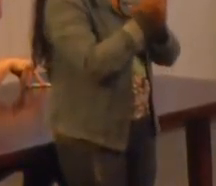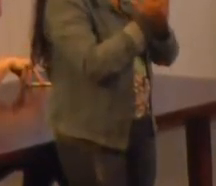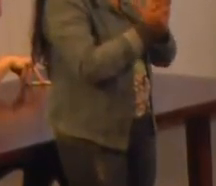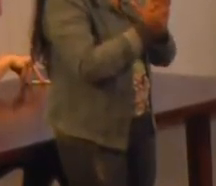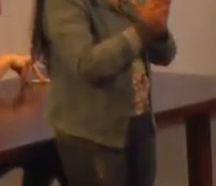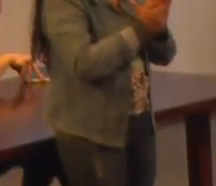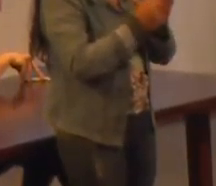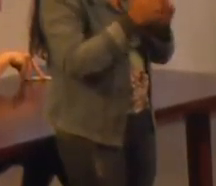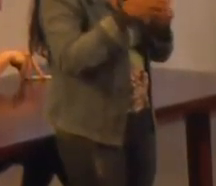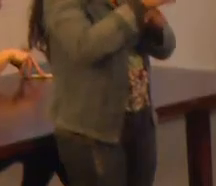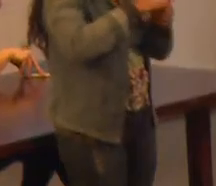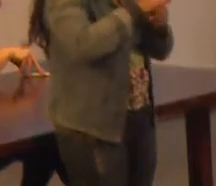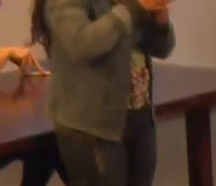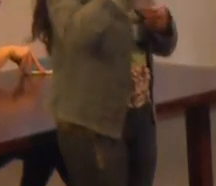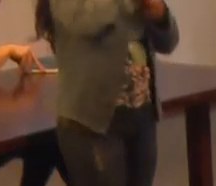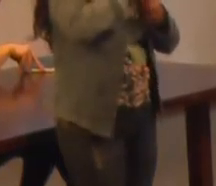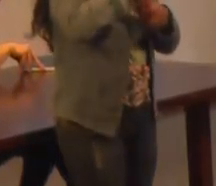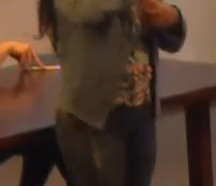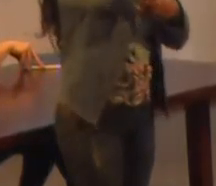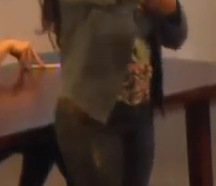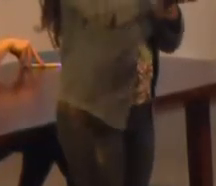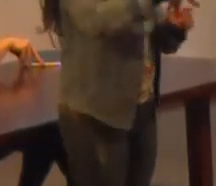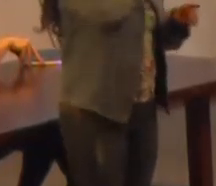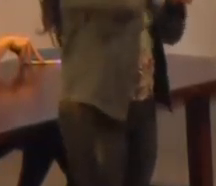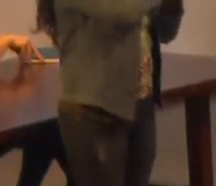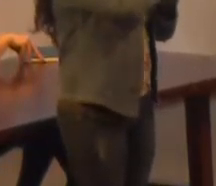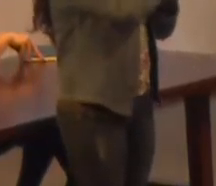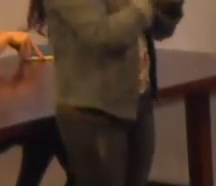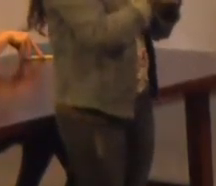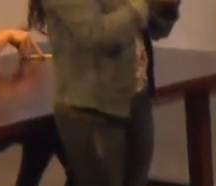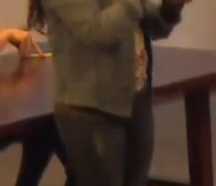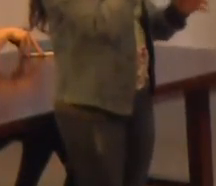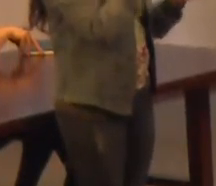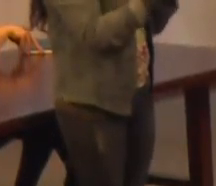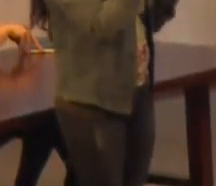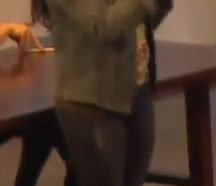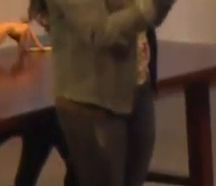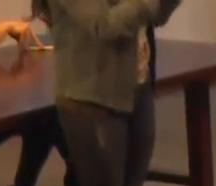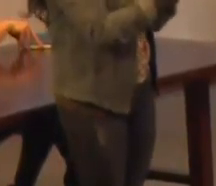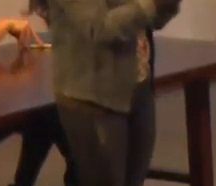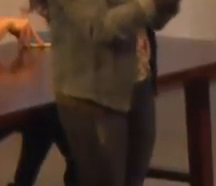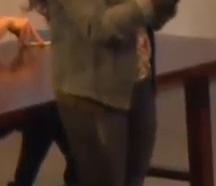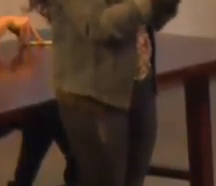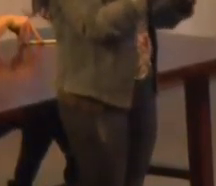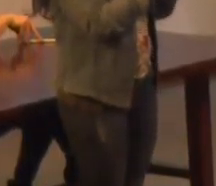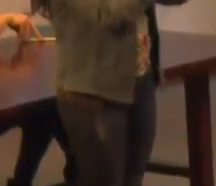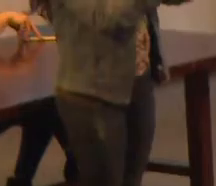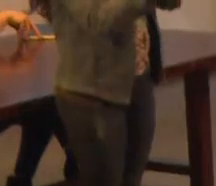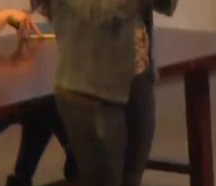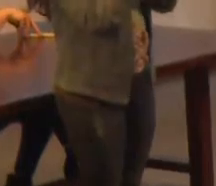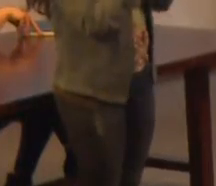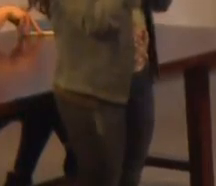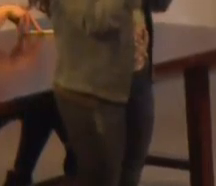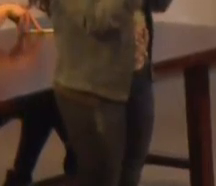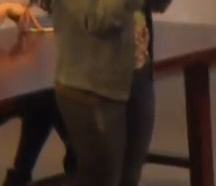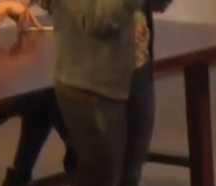como internos, que iban a influenciar en ese momento la perspectiva o lo que ellos pretendían